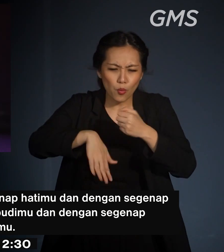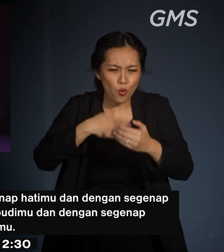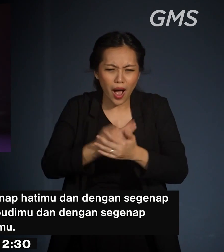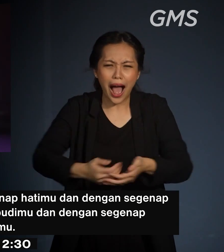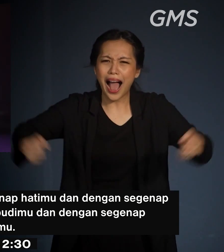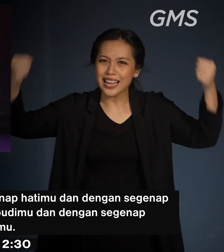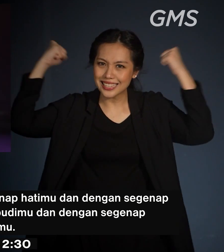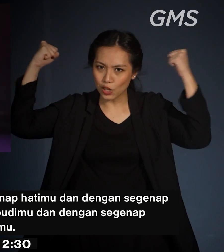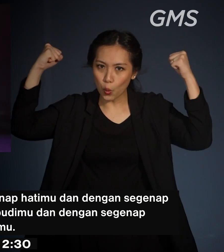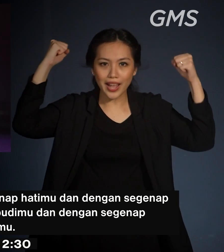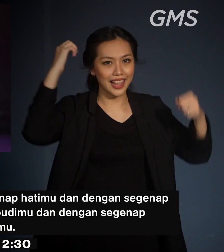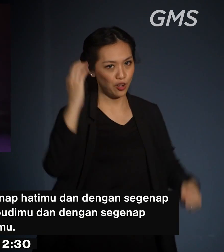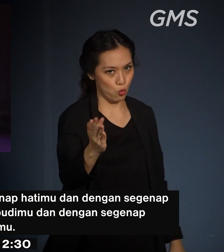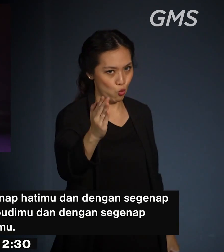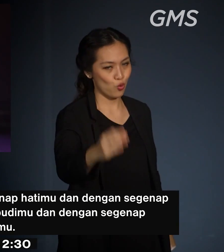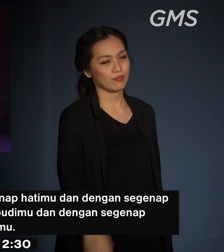kekuatanmu.